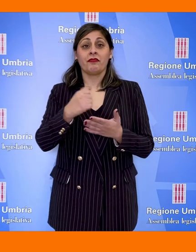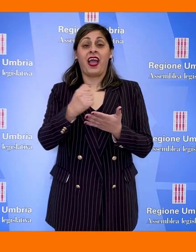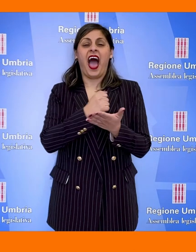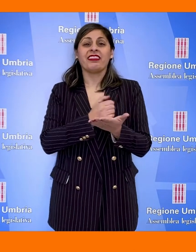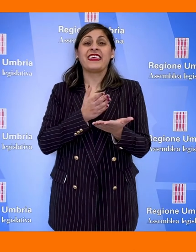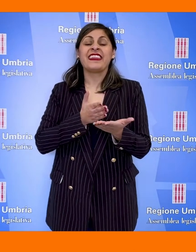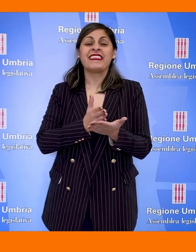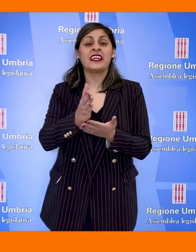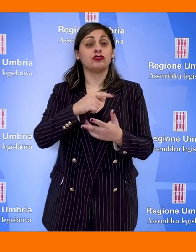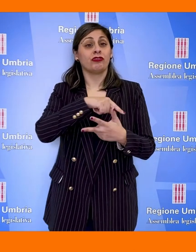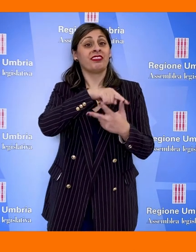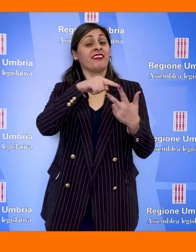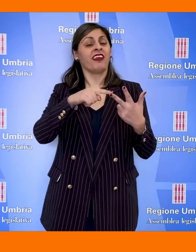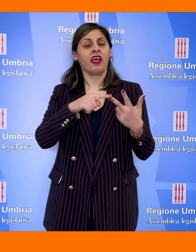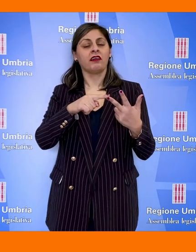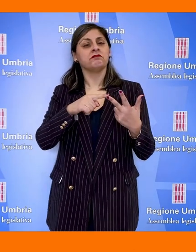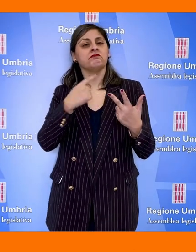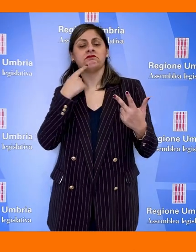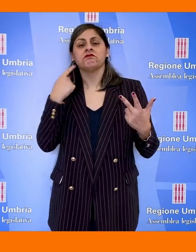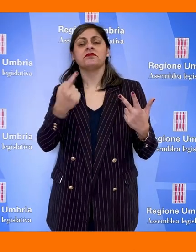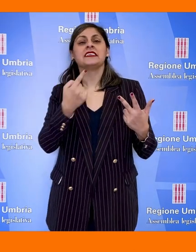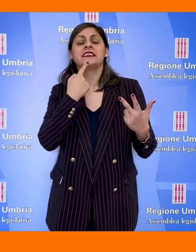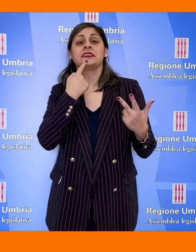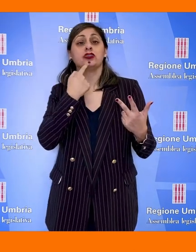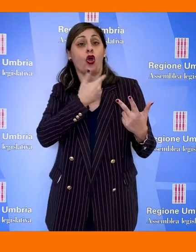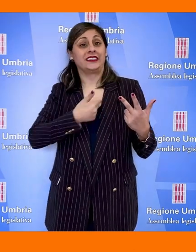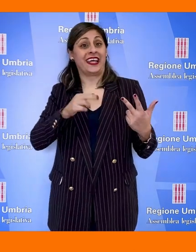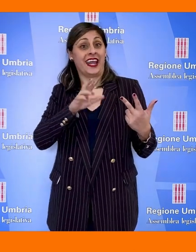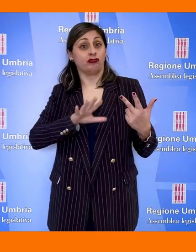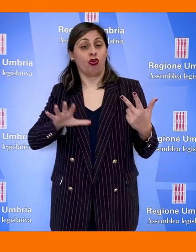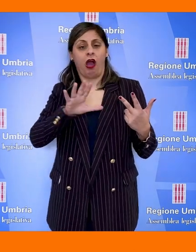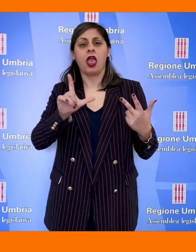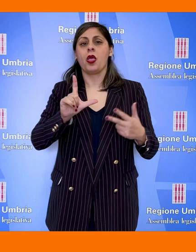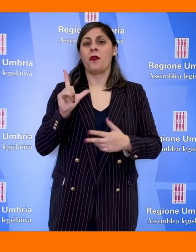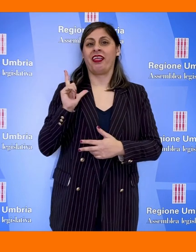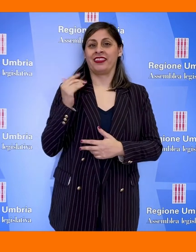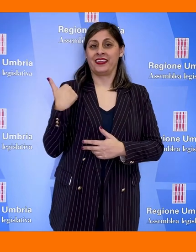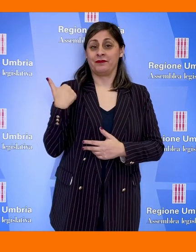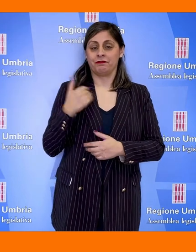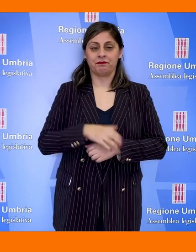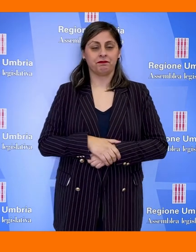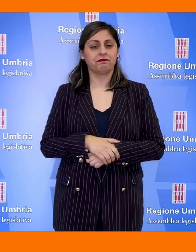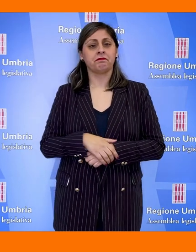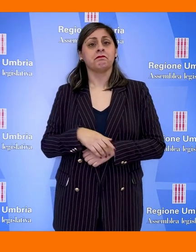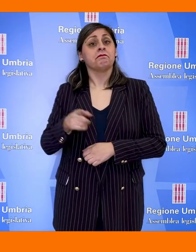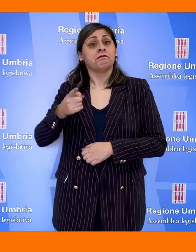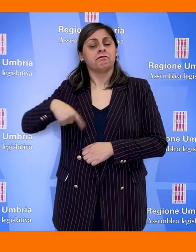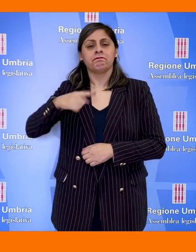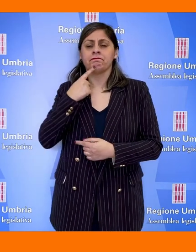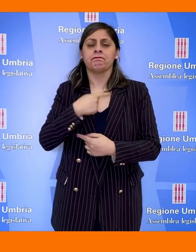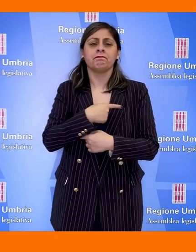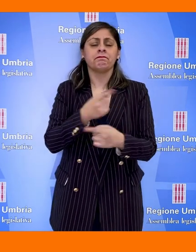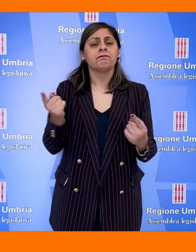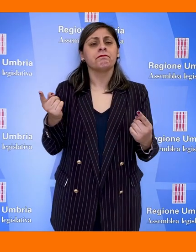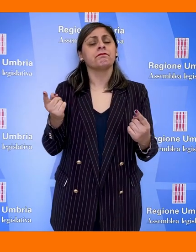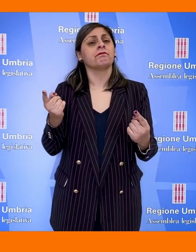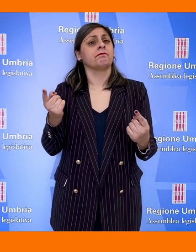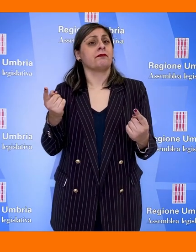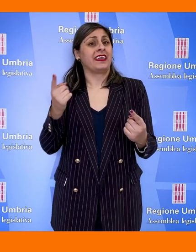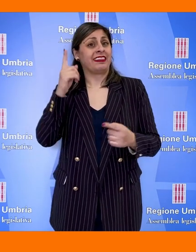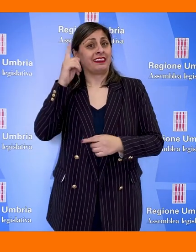Sono tre gli atti di indirizzo annunciati dai consiglieri regionali dallo scorso lunedì, sottolineando che